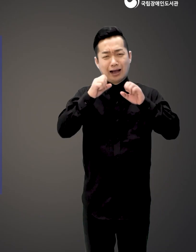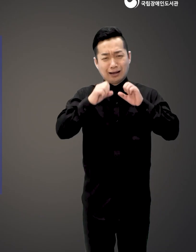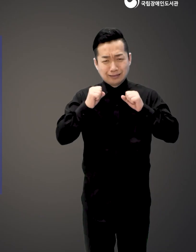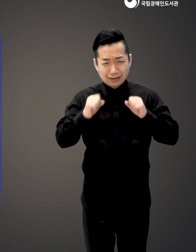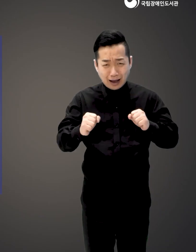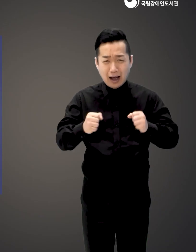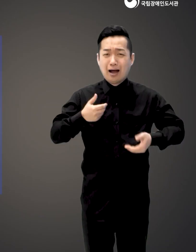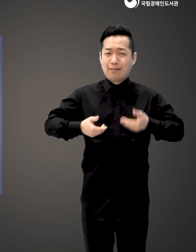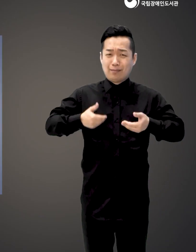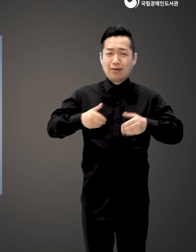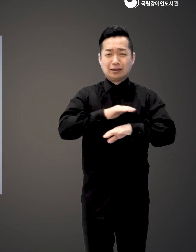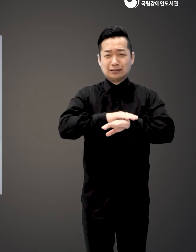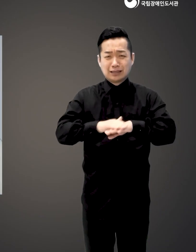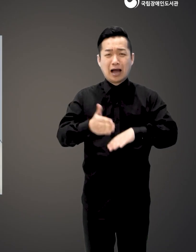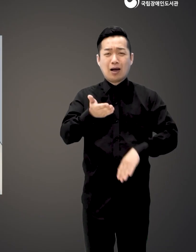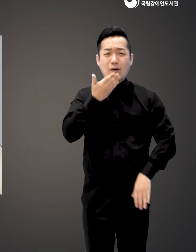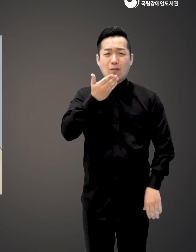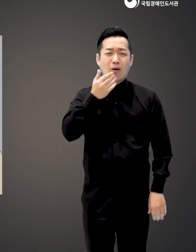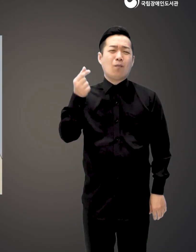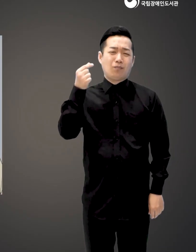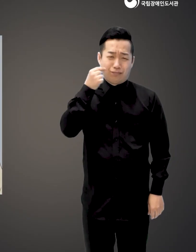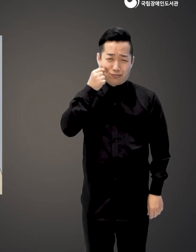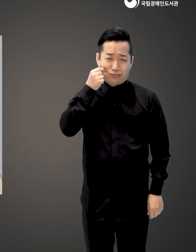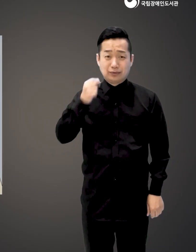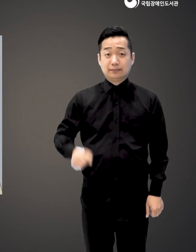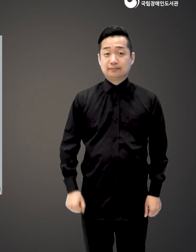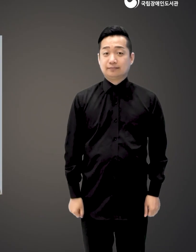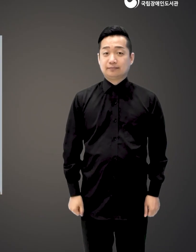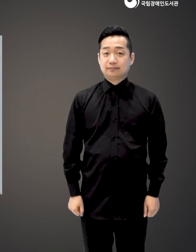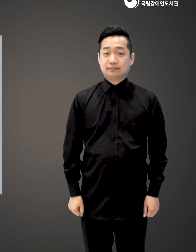야근 때문에 바빠서 제대로 챙기지 못하는 식사.